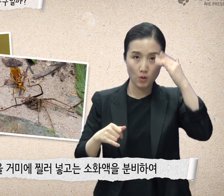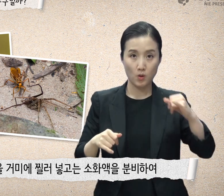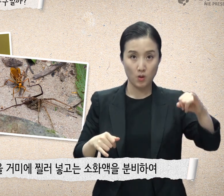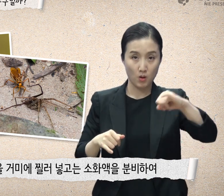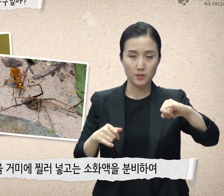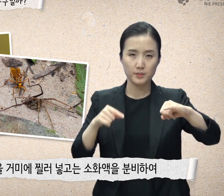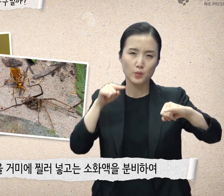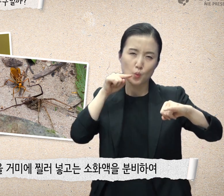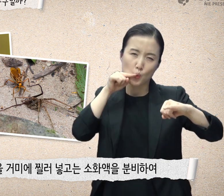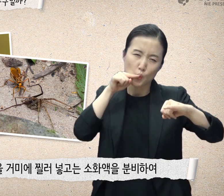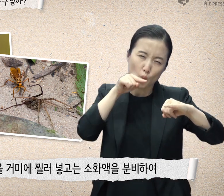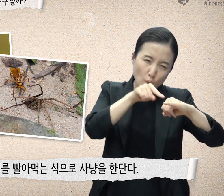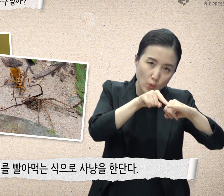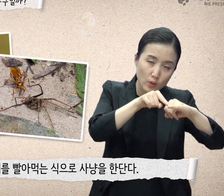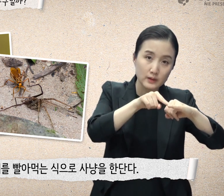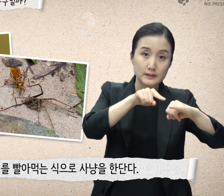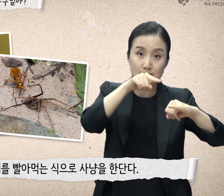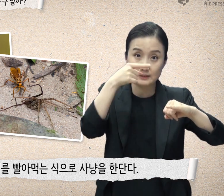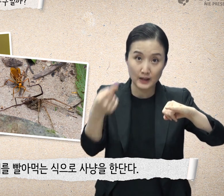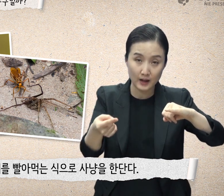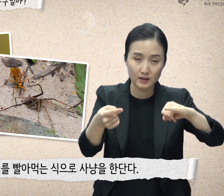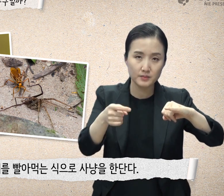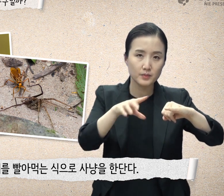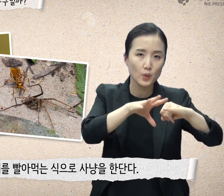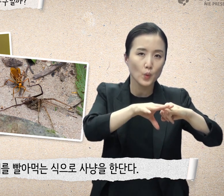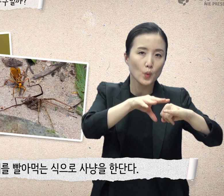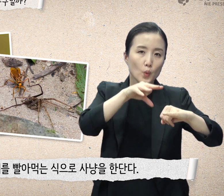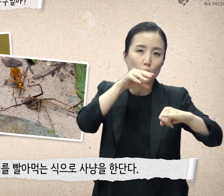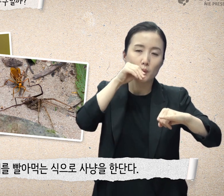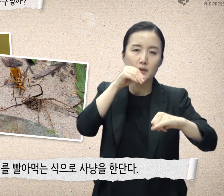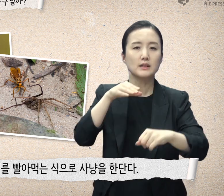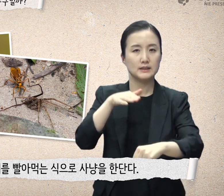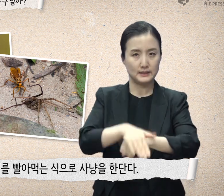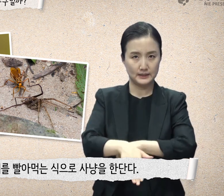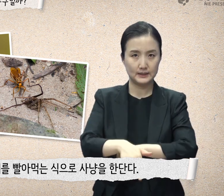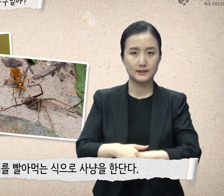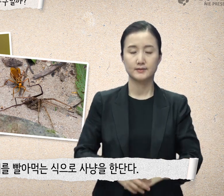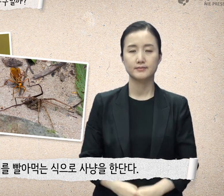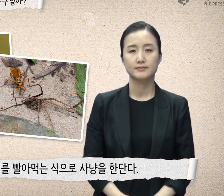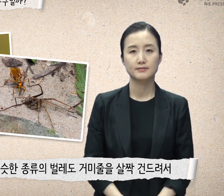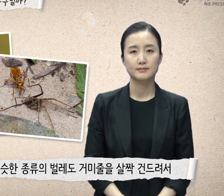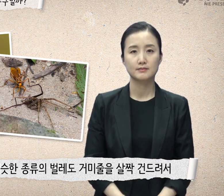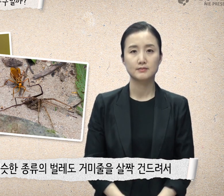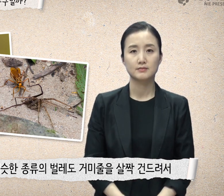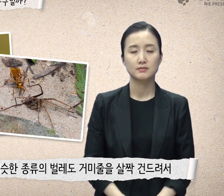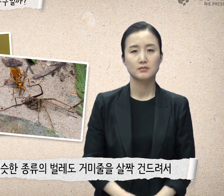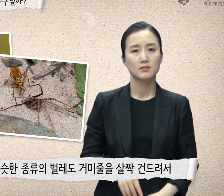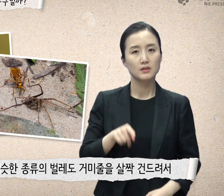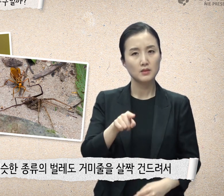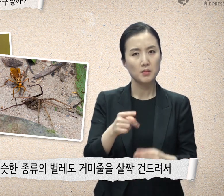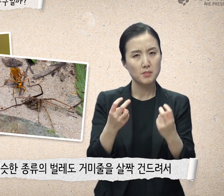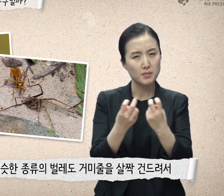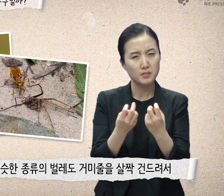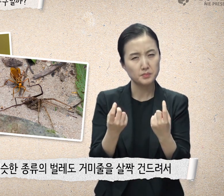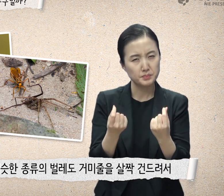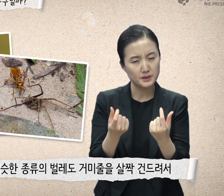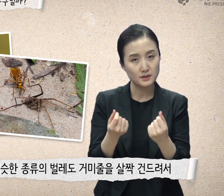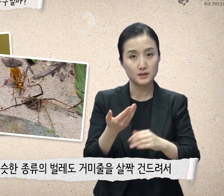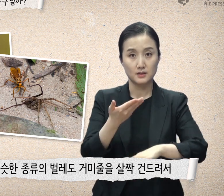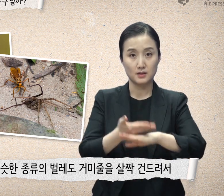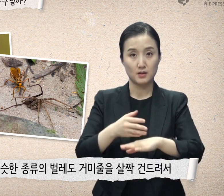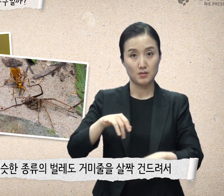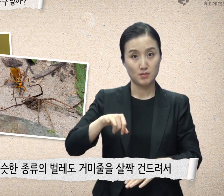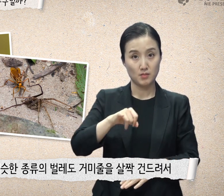소화액을 분비하여 거미를 빨아먹는 식으로 사냥을 한단다. 이 벌레랑 비슷한 종류의